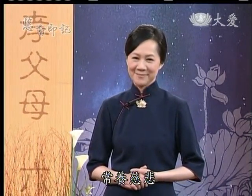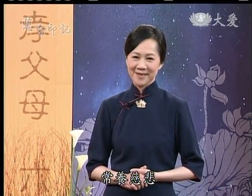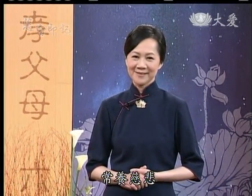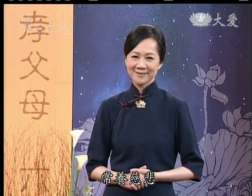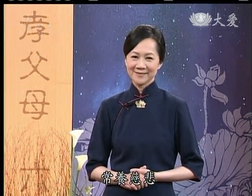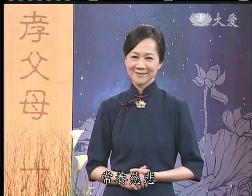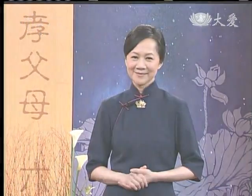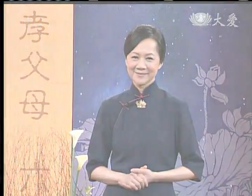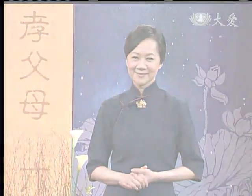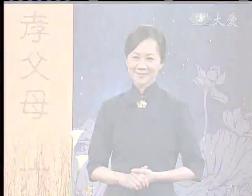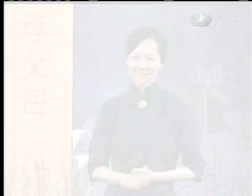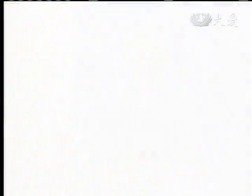悲。